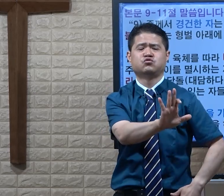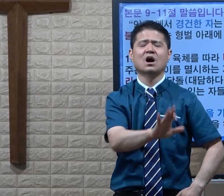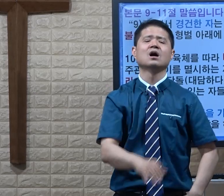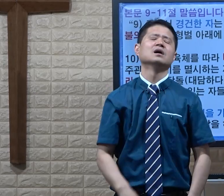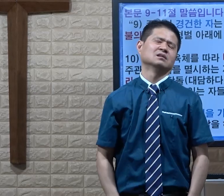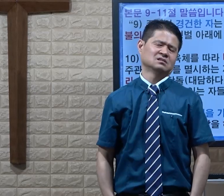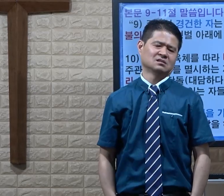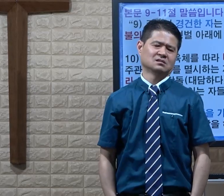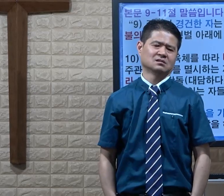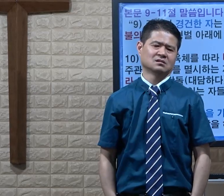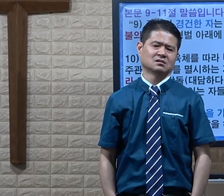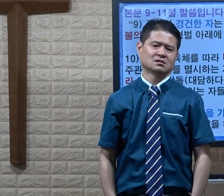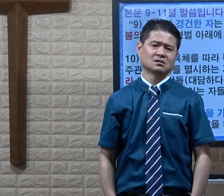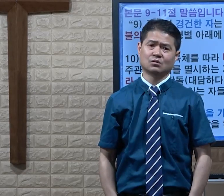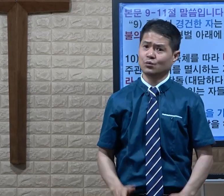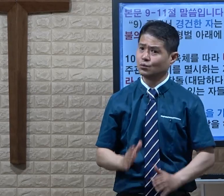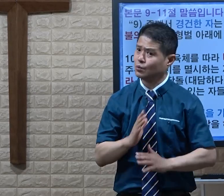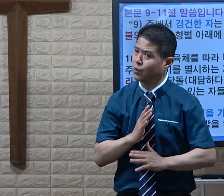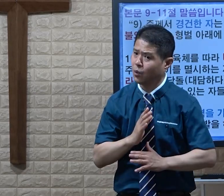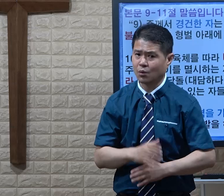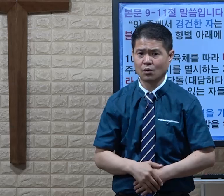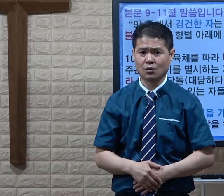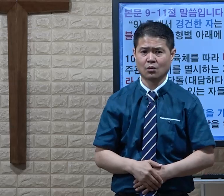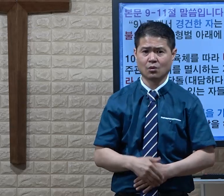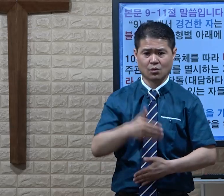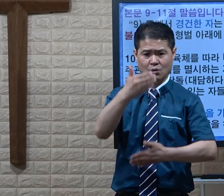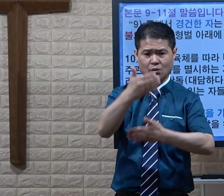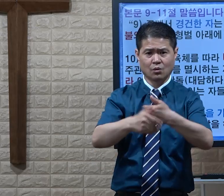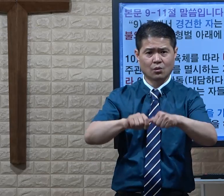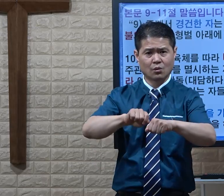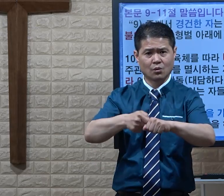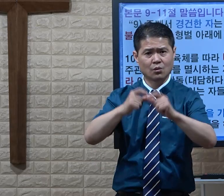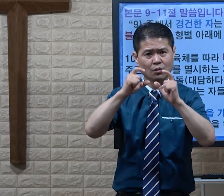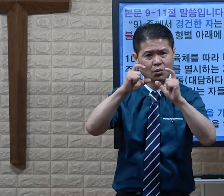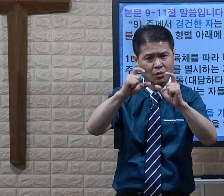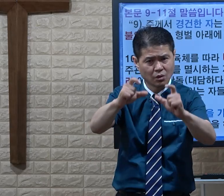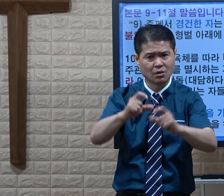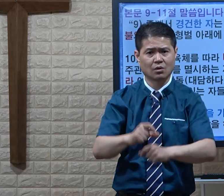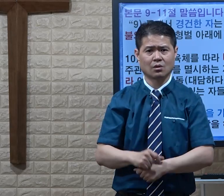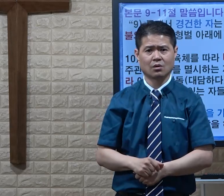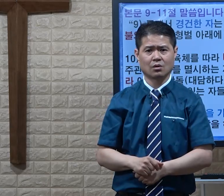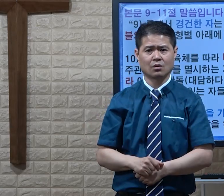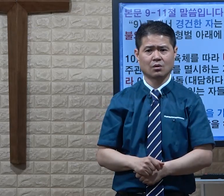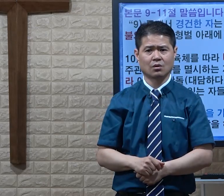교회에서 교회 화장실에서 그런 얼처분이 없는 짓을 벌이고